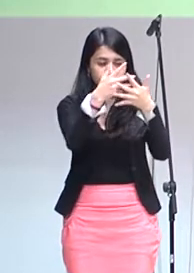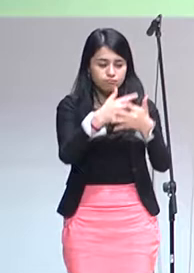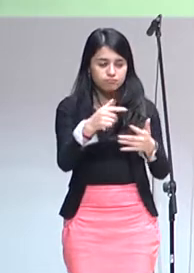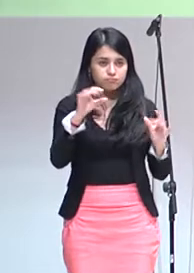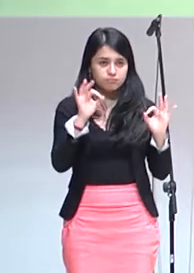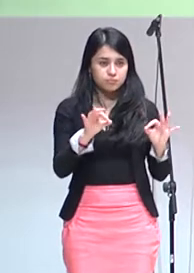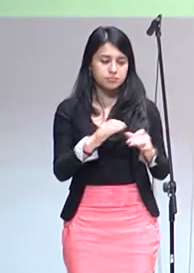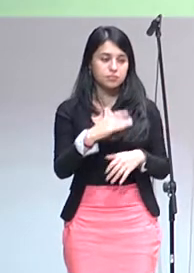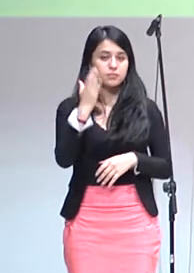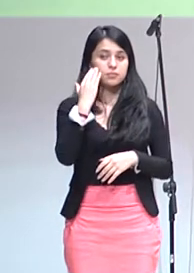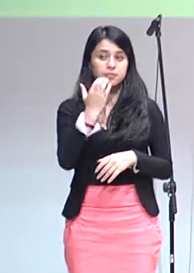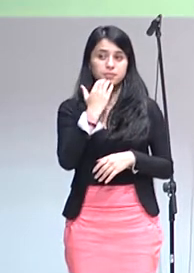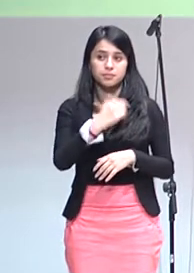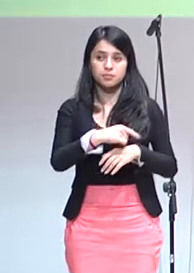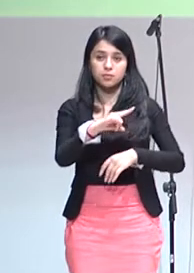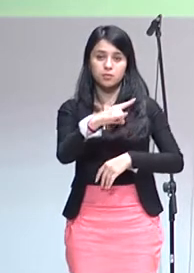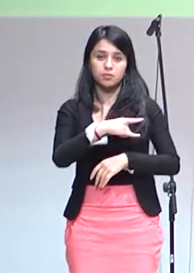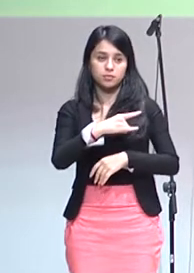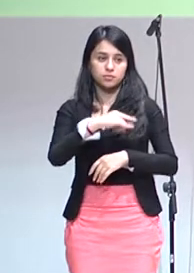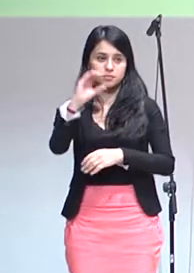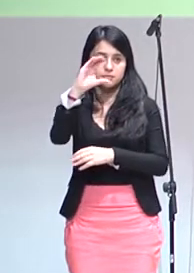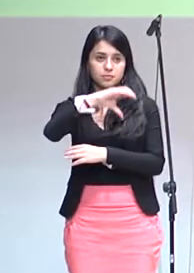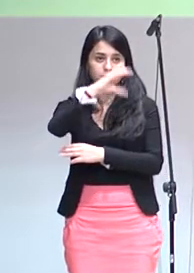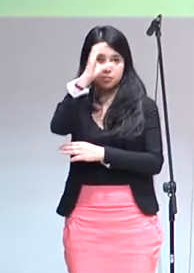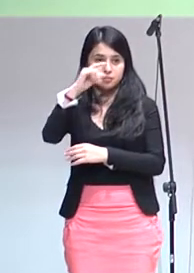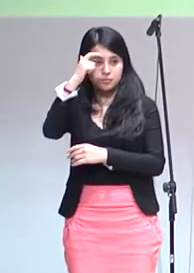textos. La Universidad de Cartagena, que tiene un programa de